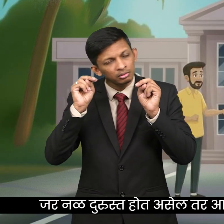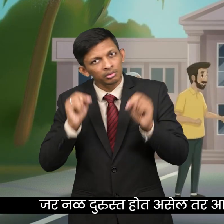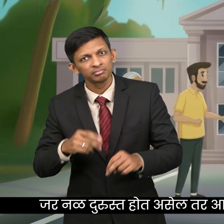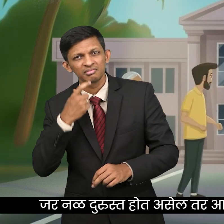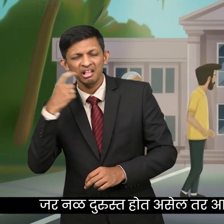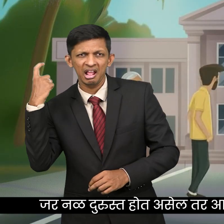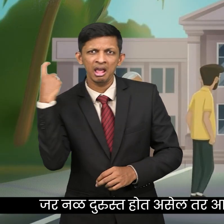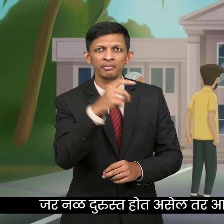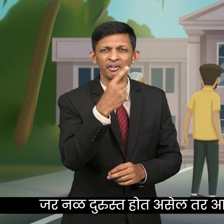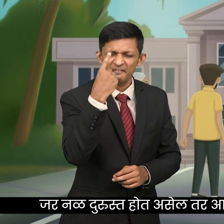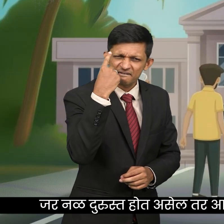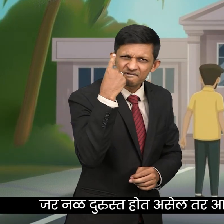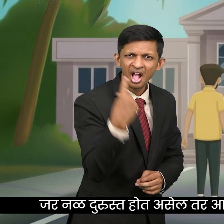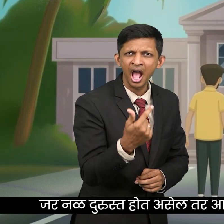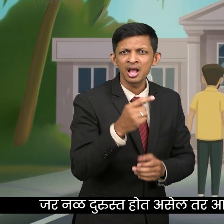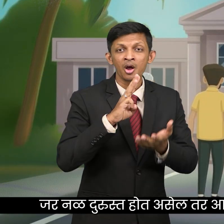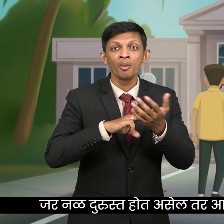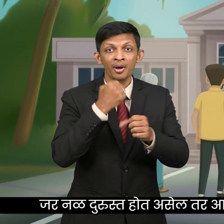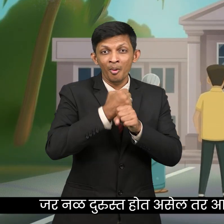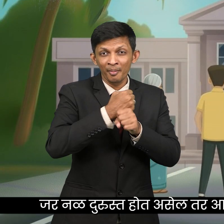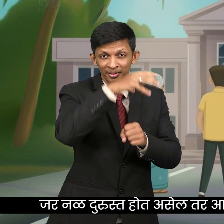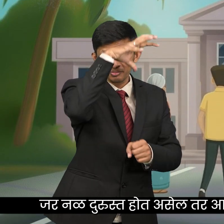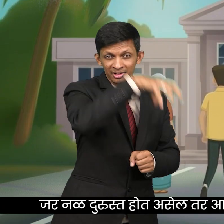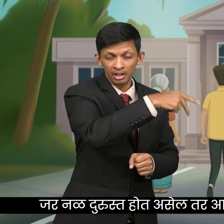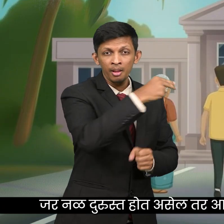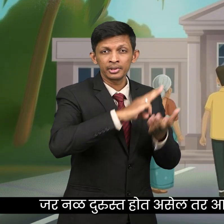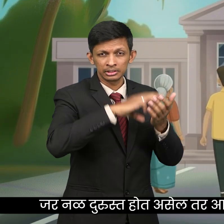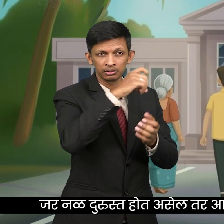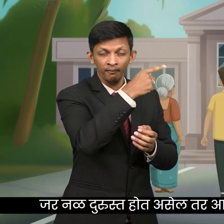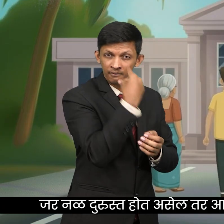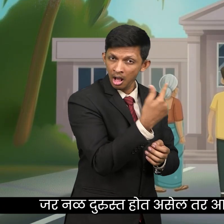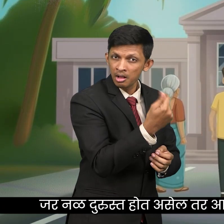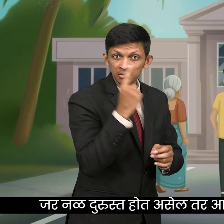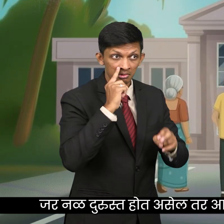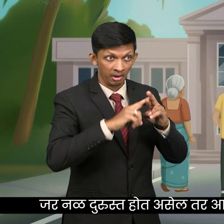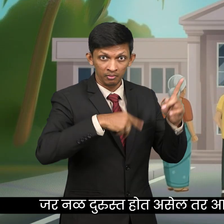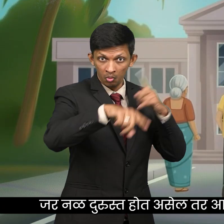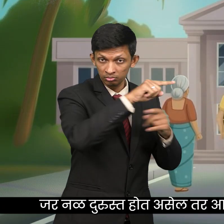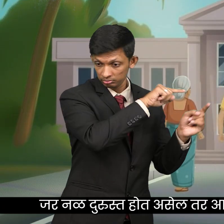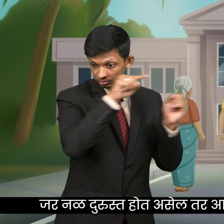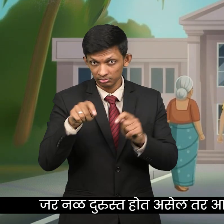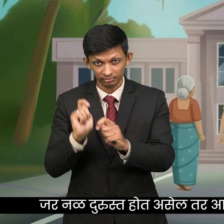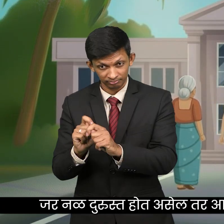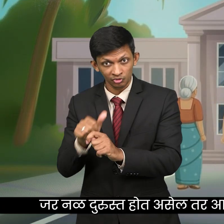जर नळ दुरुस्त होत असेल तर आपण ताबडतोब